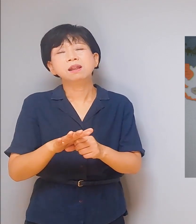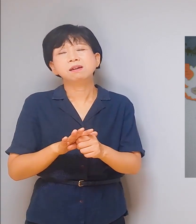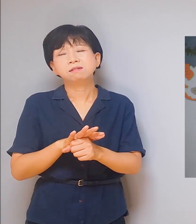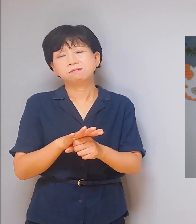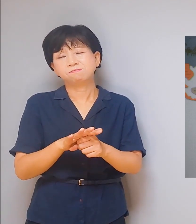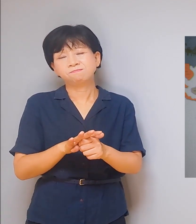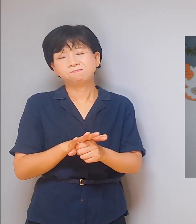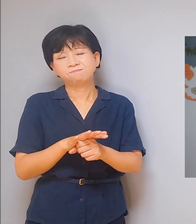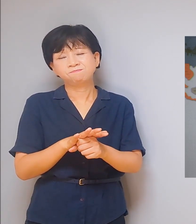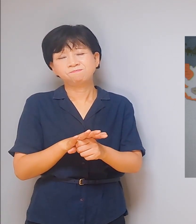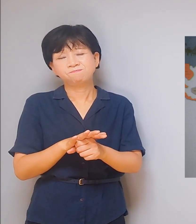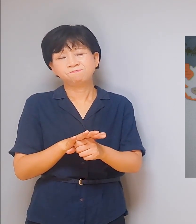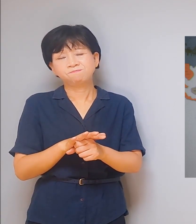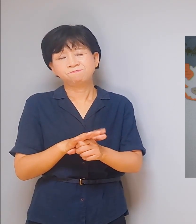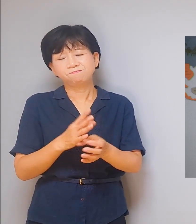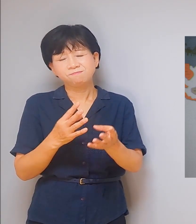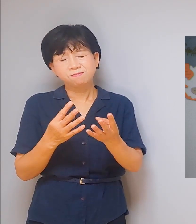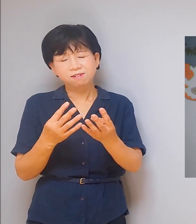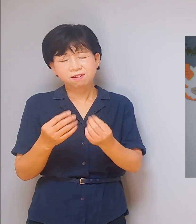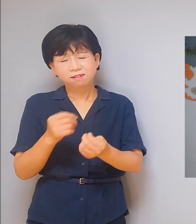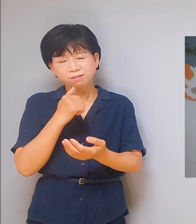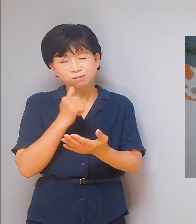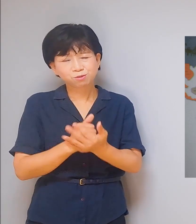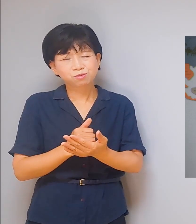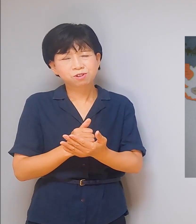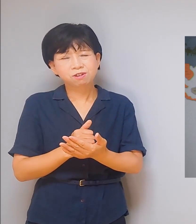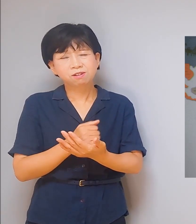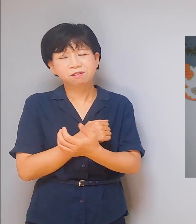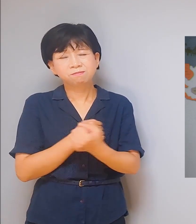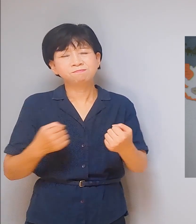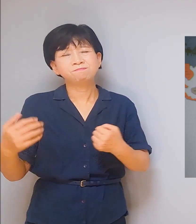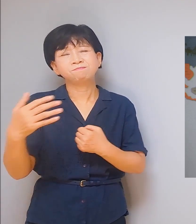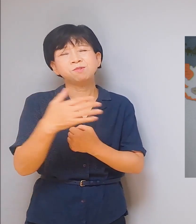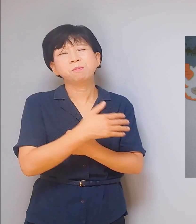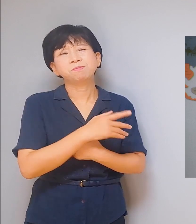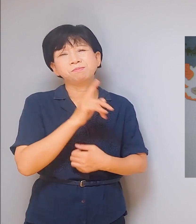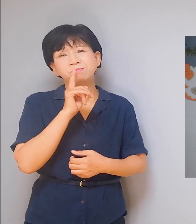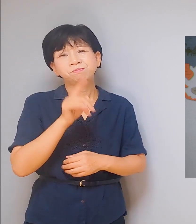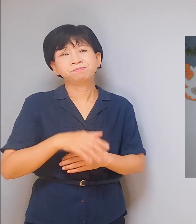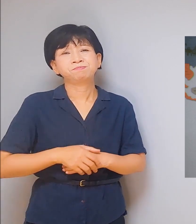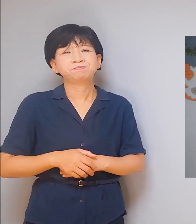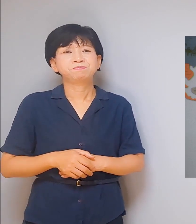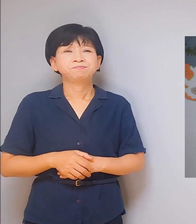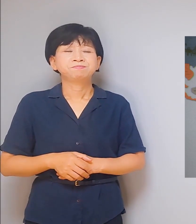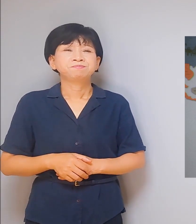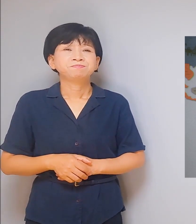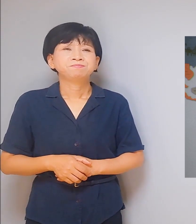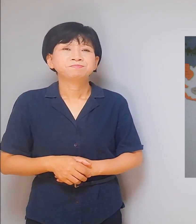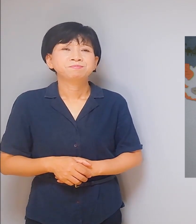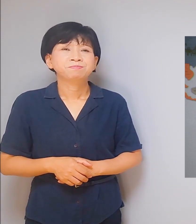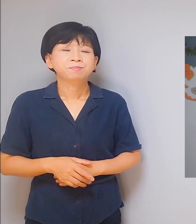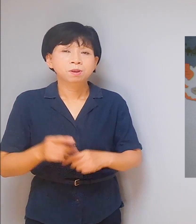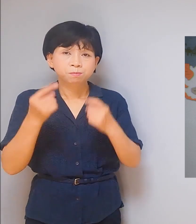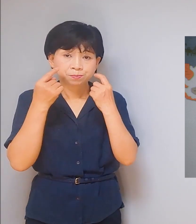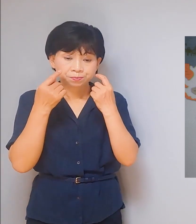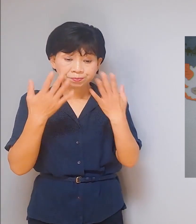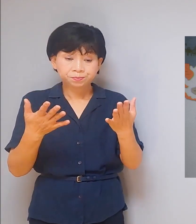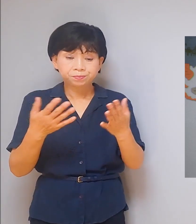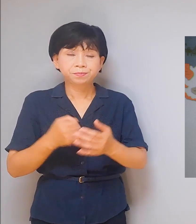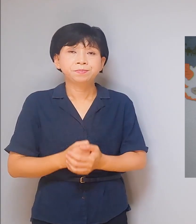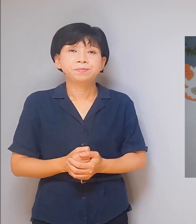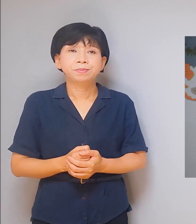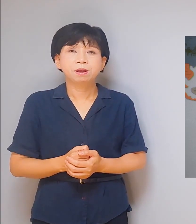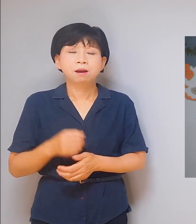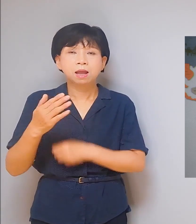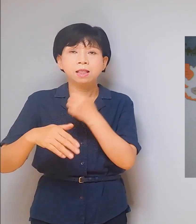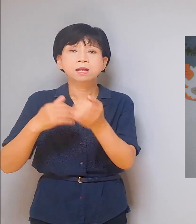사랑은 허다한 죄를 덮느니라. 성경은 그렇게 말씀합니다. 분명